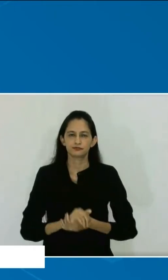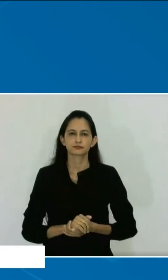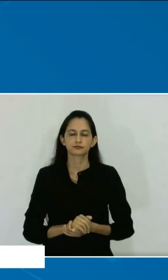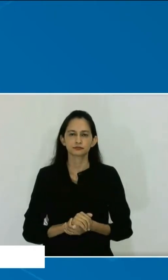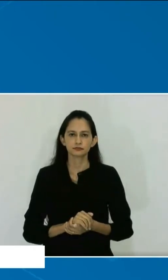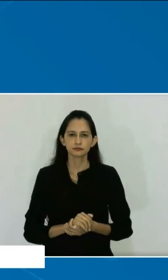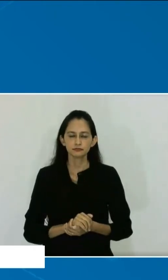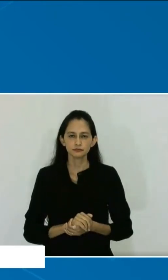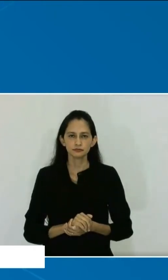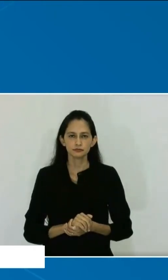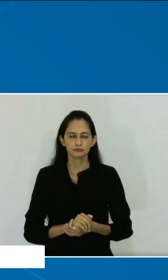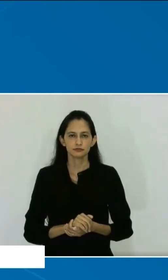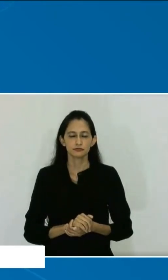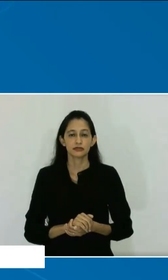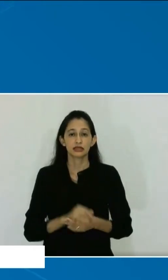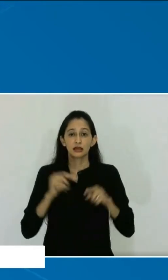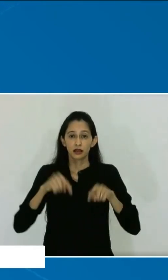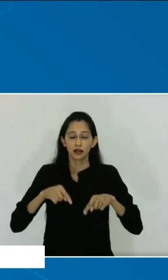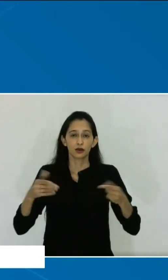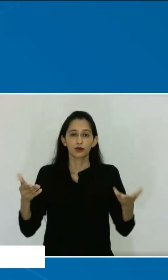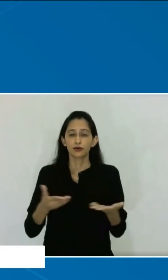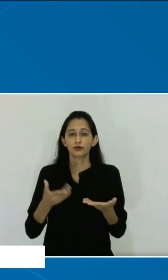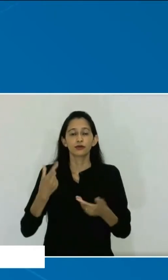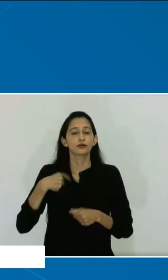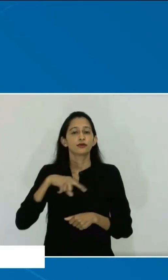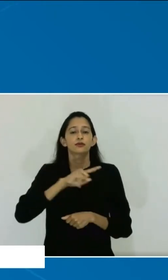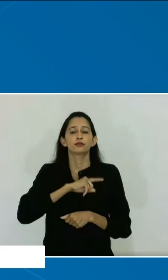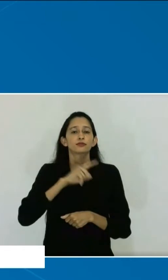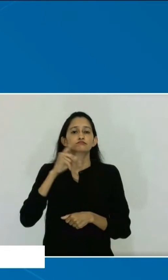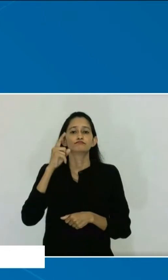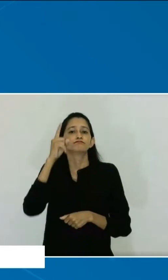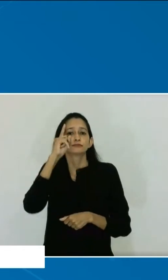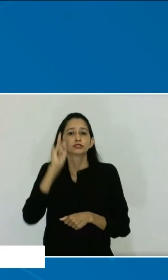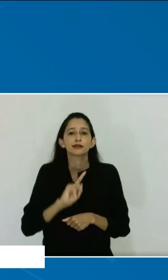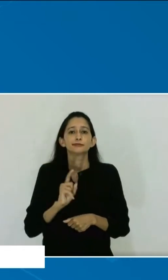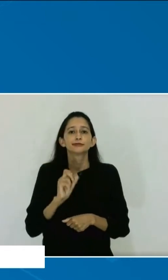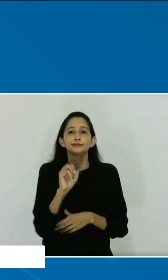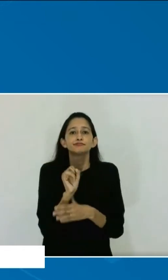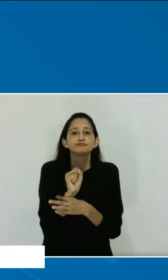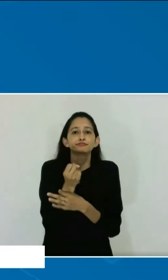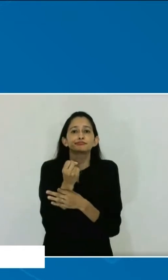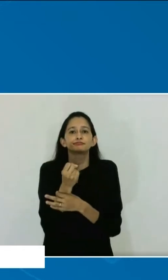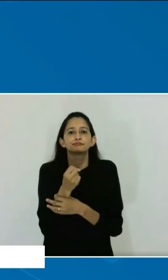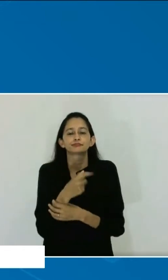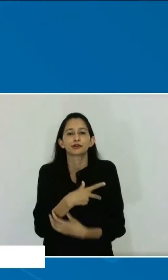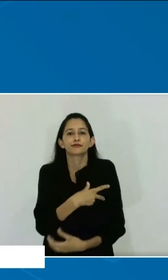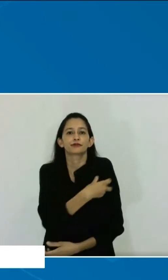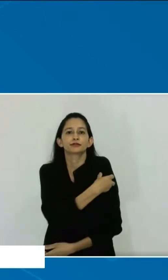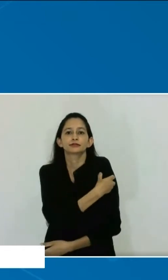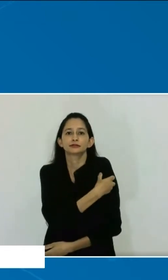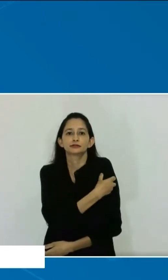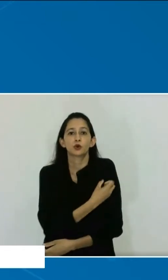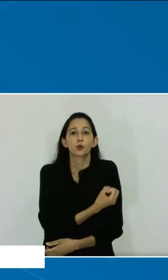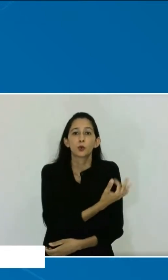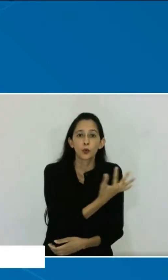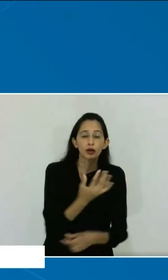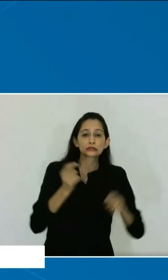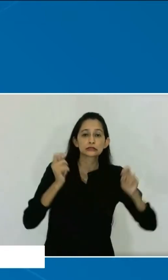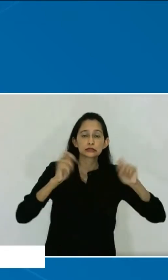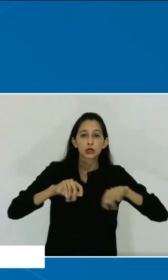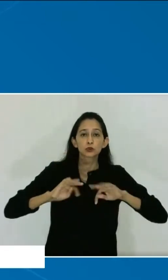a essa altura, garante que nós teremos vacina em quantidade, que